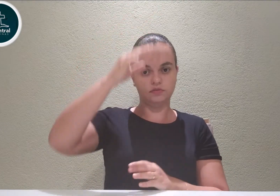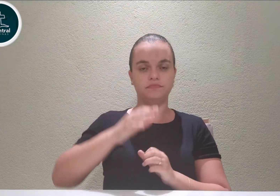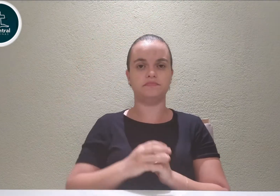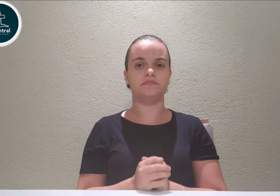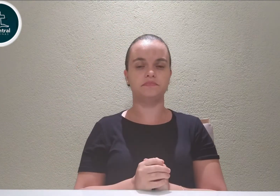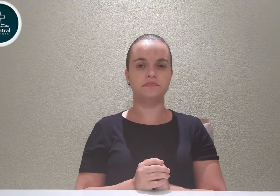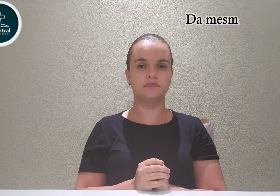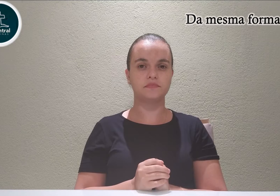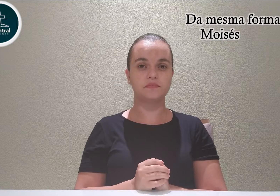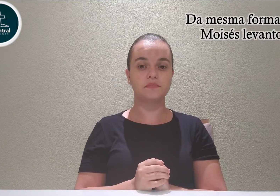e do Espírito.